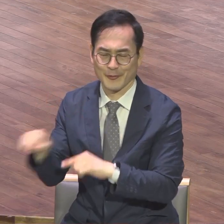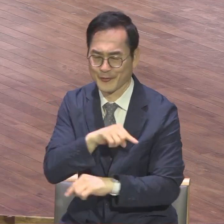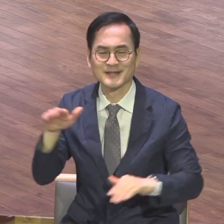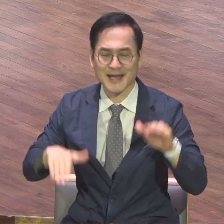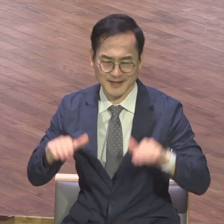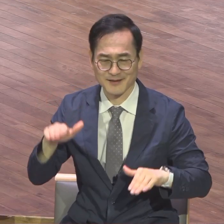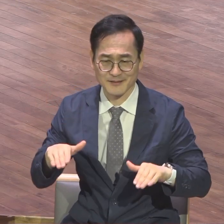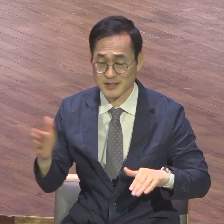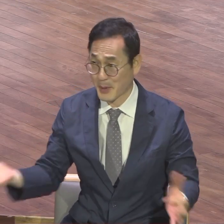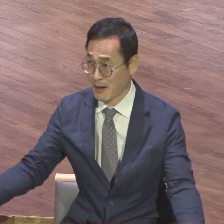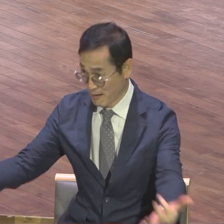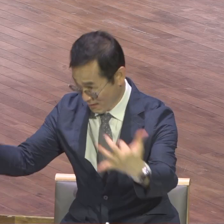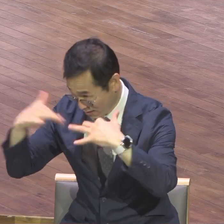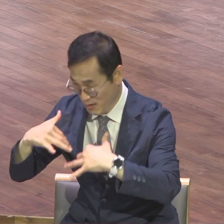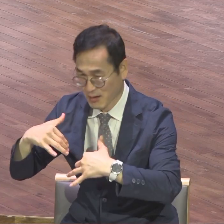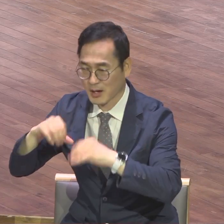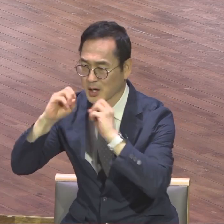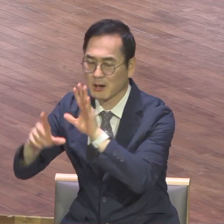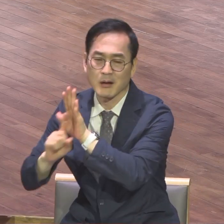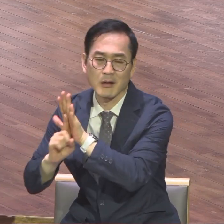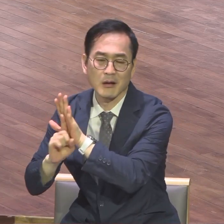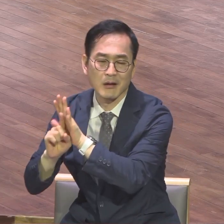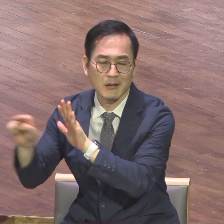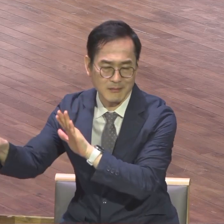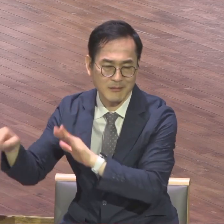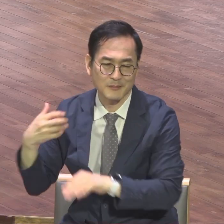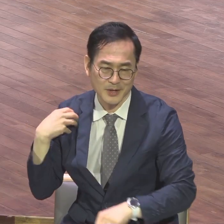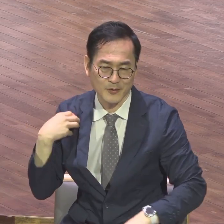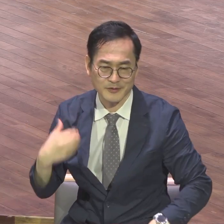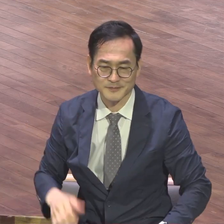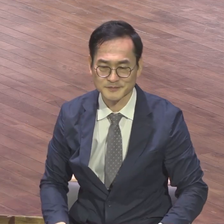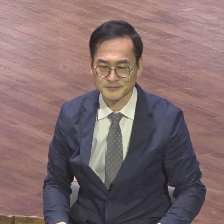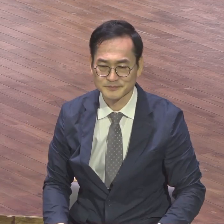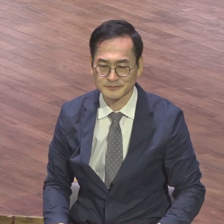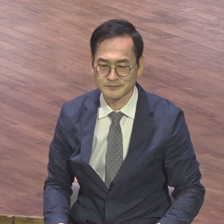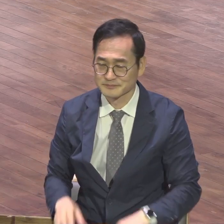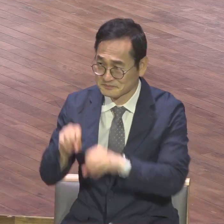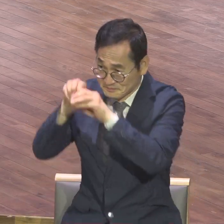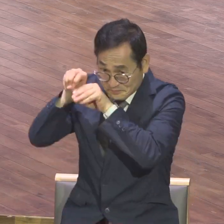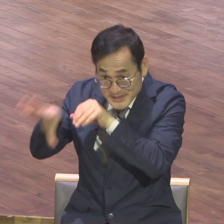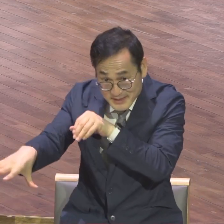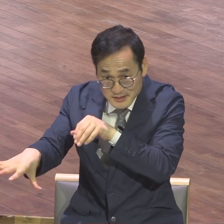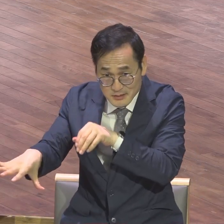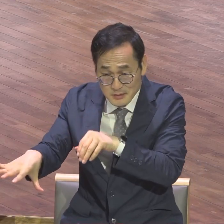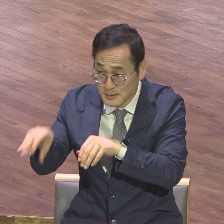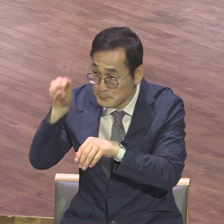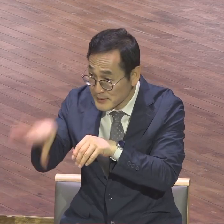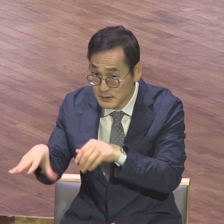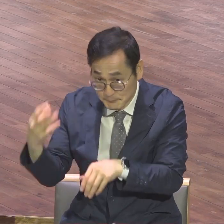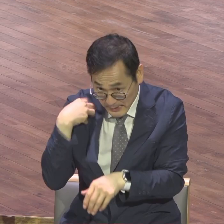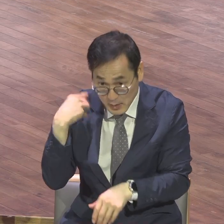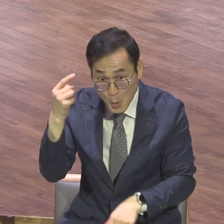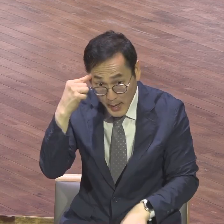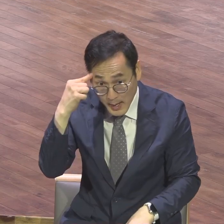살려. 한마디로 빛의 망대가 되는 것입니다. 왜 빛의 망대가 되어야 되느냐? 너희는 세상의 빛이니.